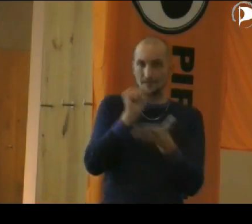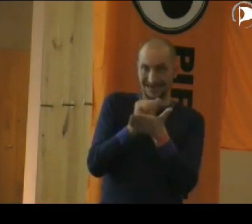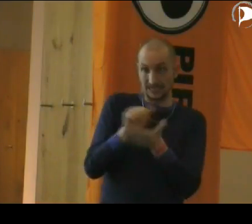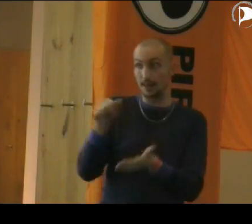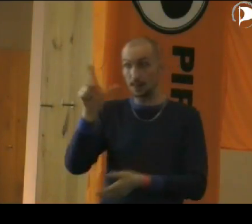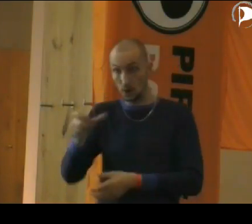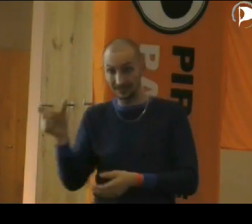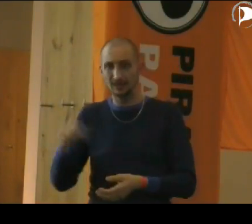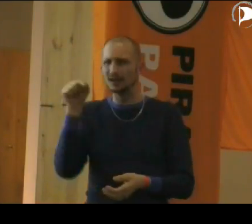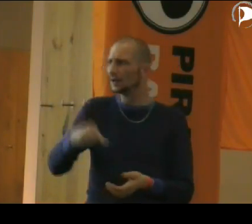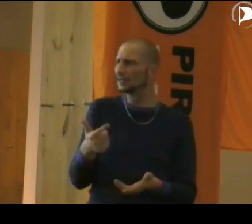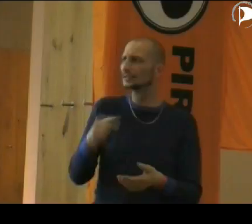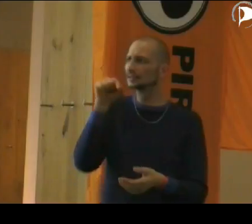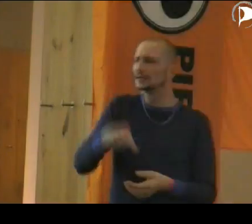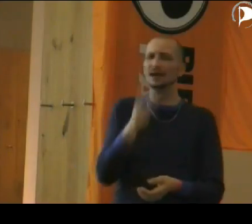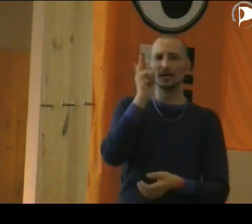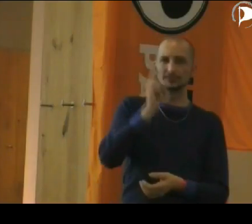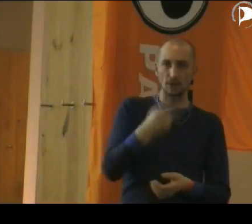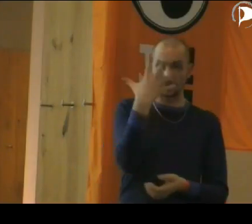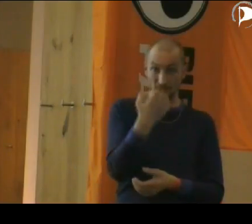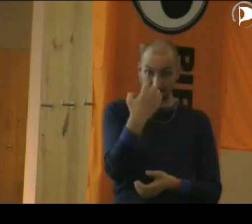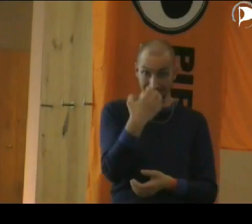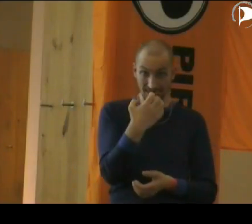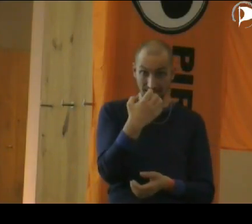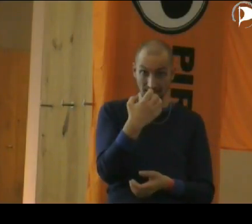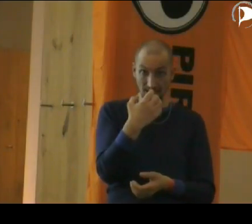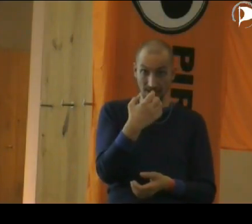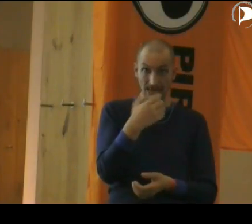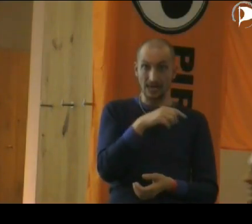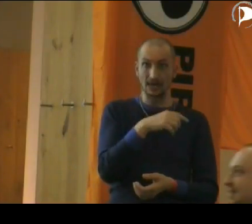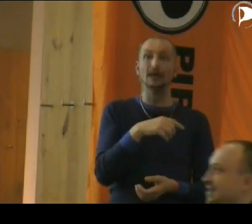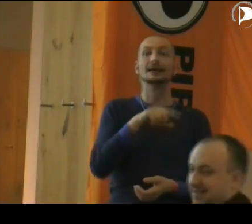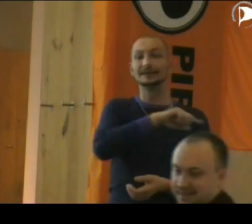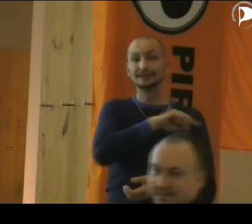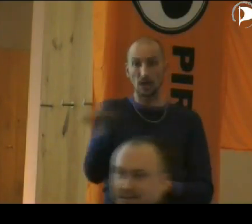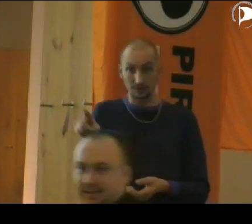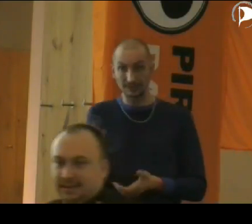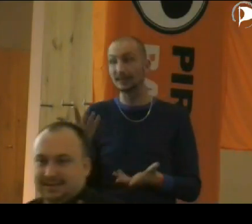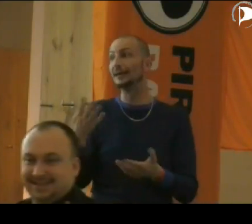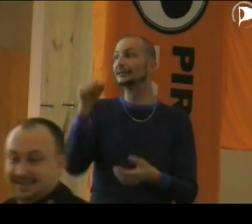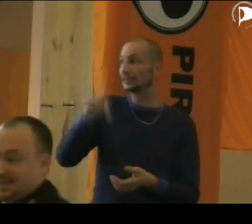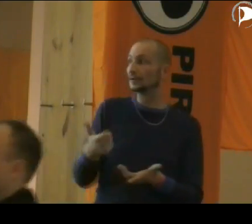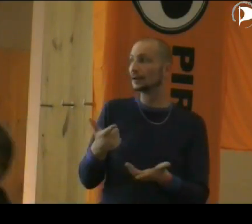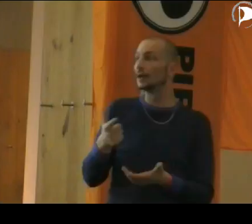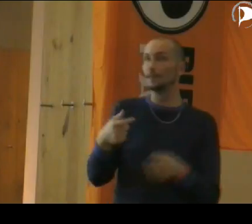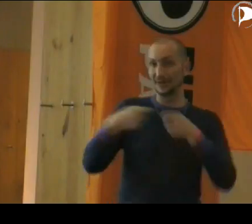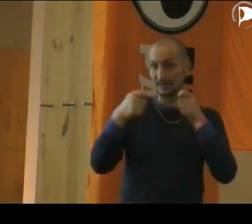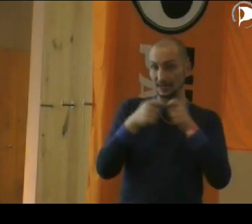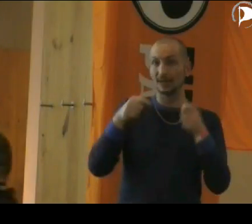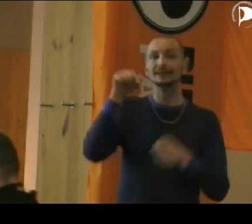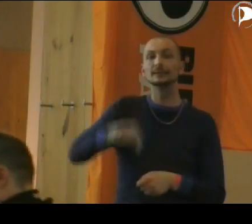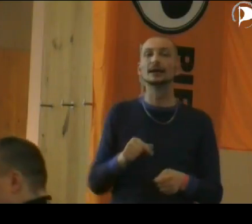der verband 50 250.000 mitglieder und effizient und gut arbeiten zu können kaufen geschenke vorstände